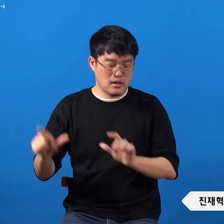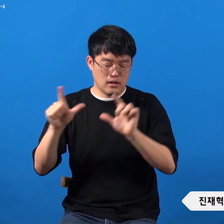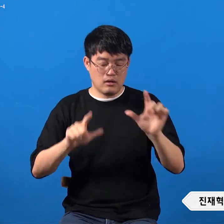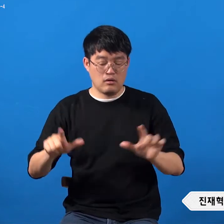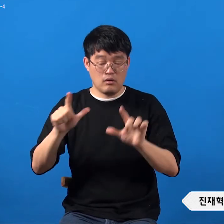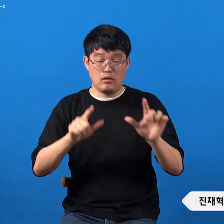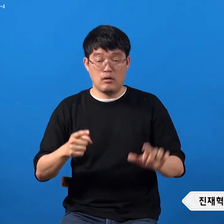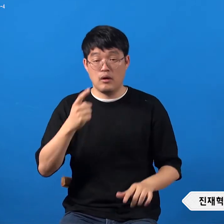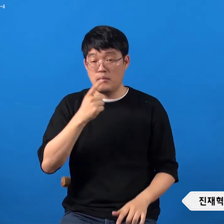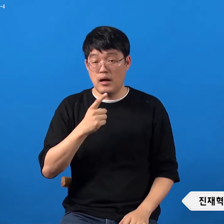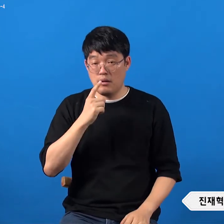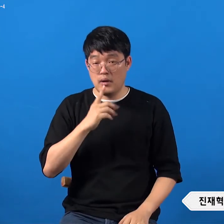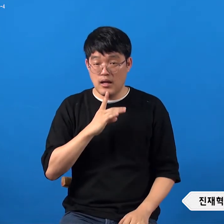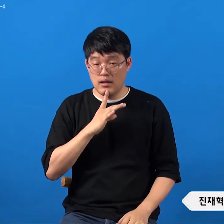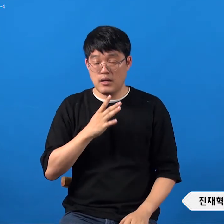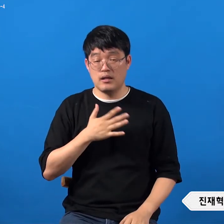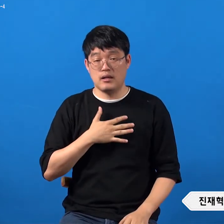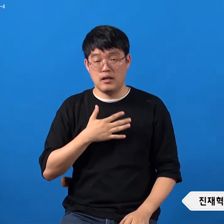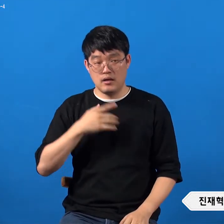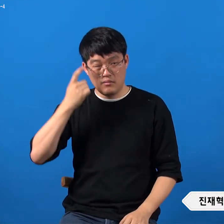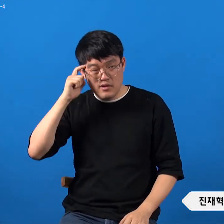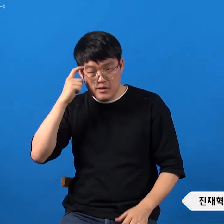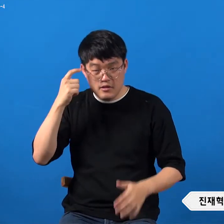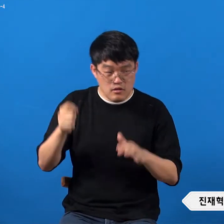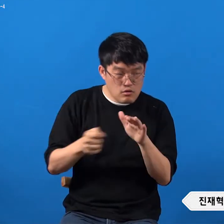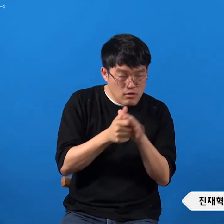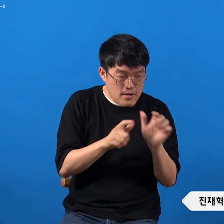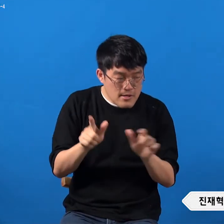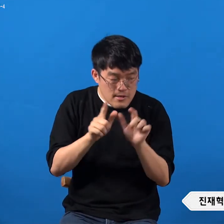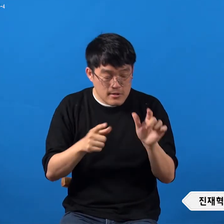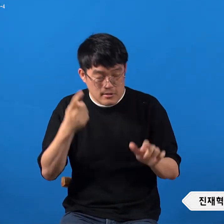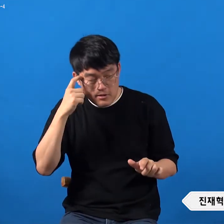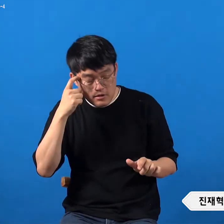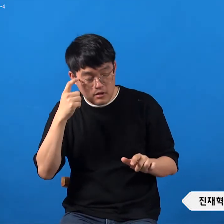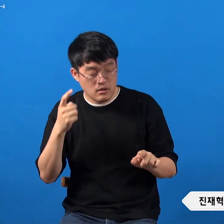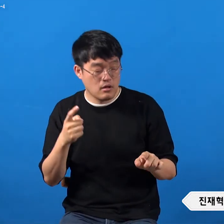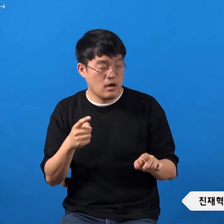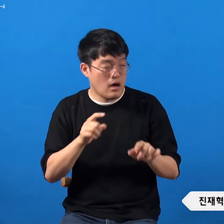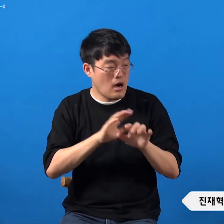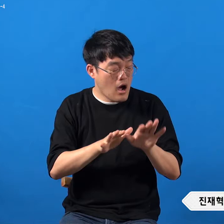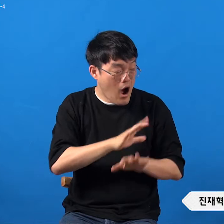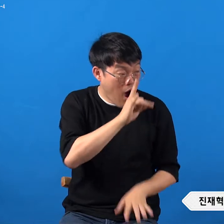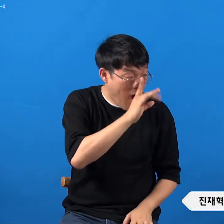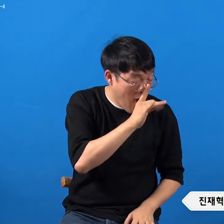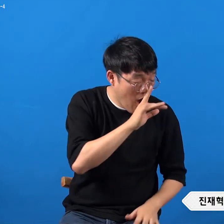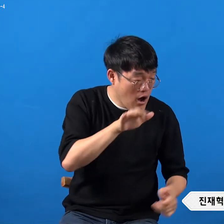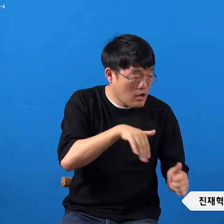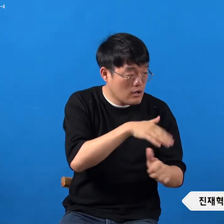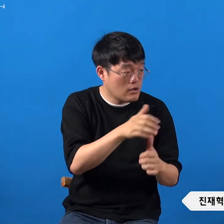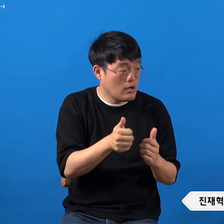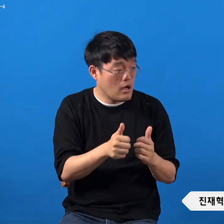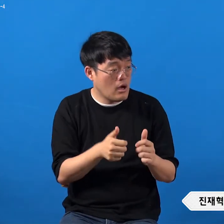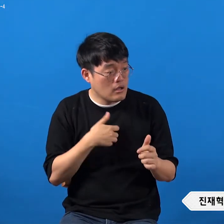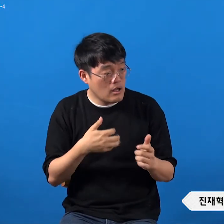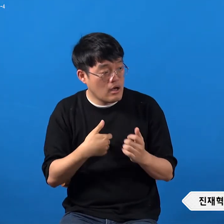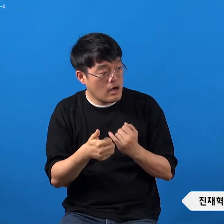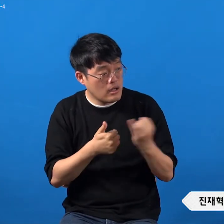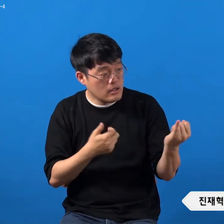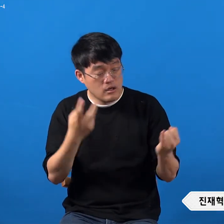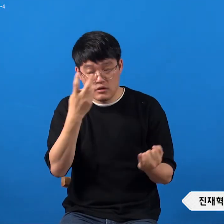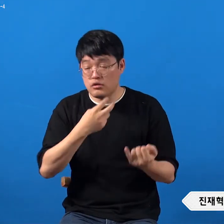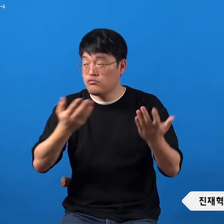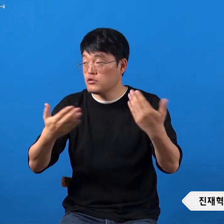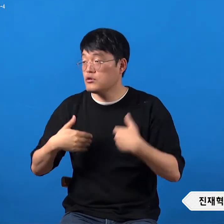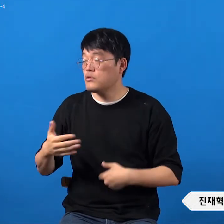하면서 내 머리로, 내 장깨로 했던 모든 것들, 아무것도 할 수 없는 상황 가운데 내 아를 지키시고